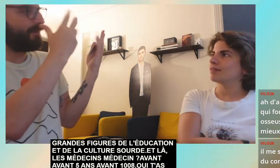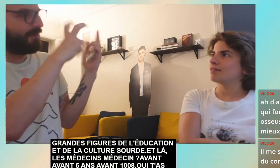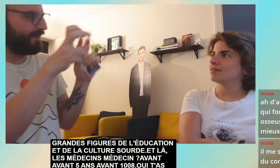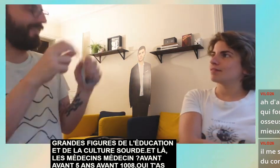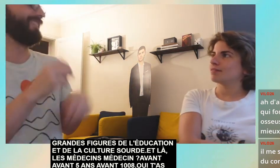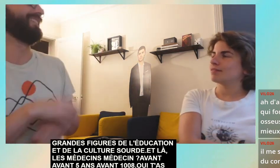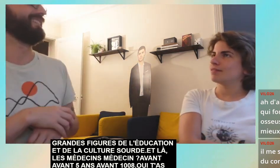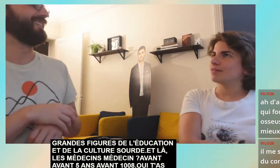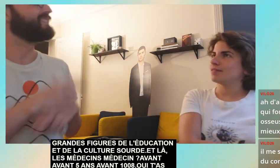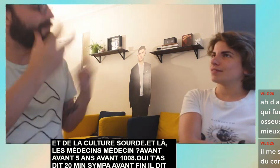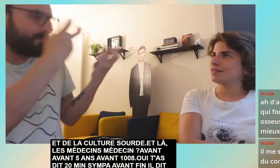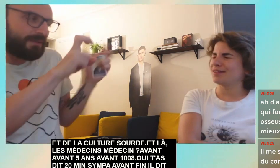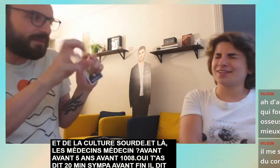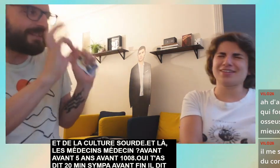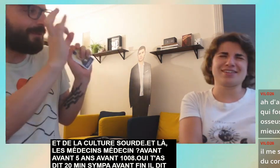1800. C'est 1808.